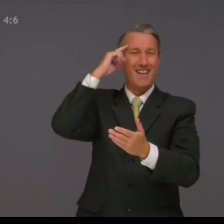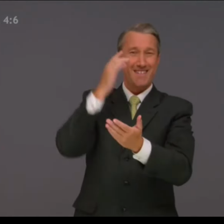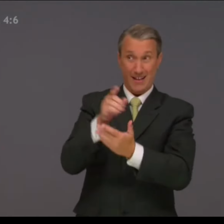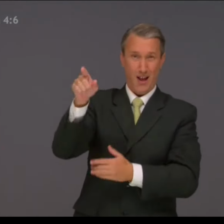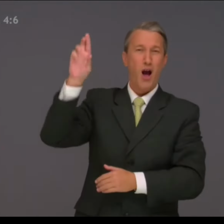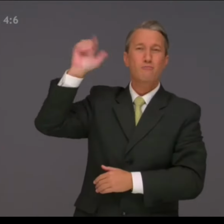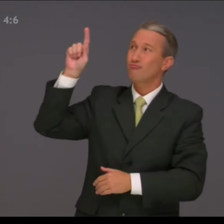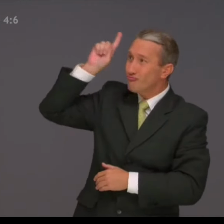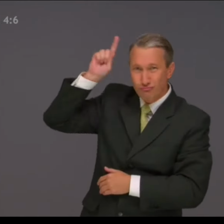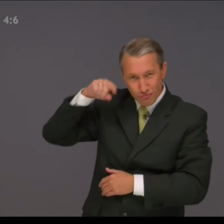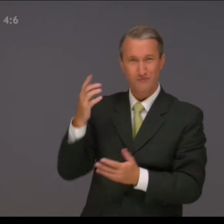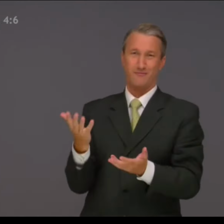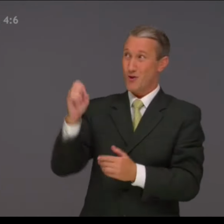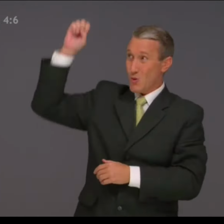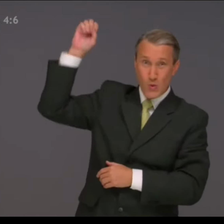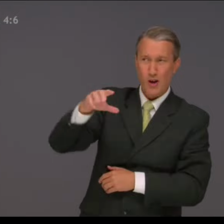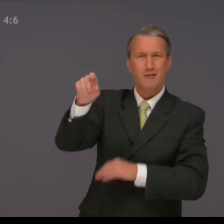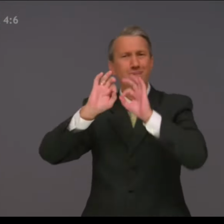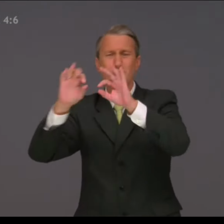tatamel, domates.